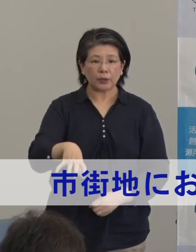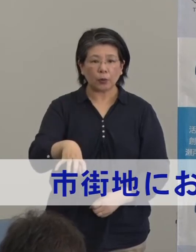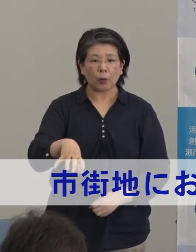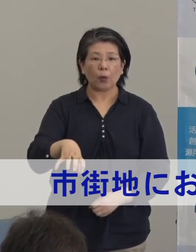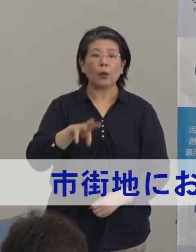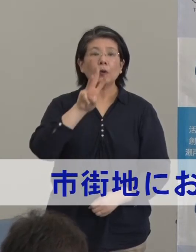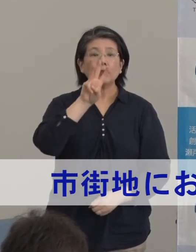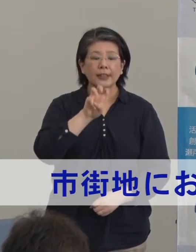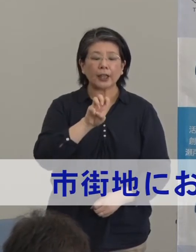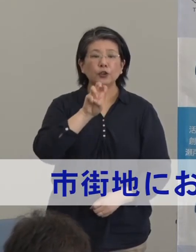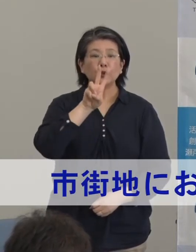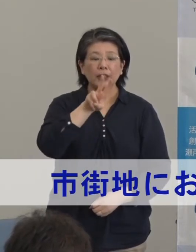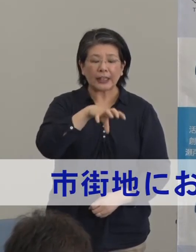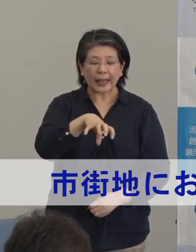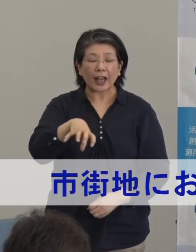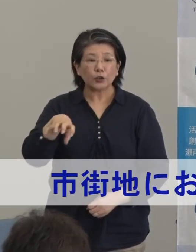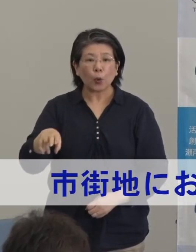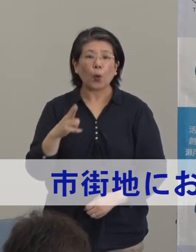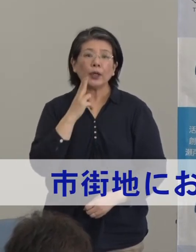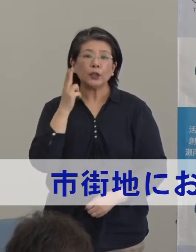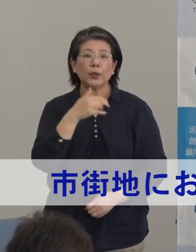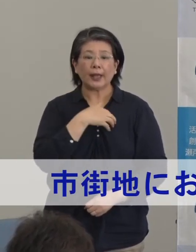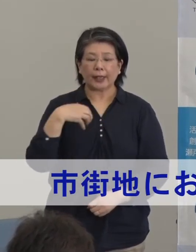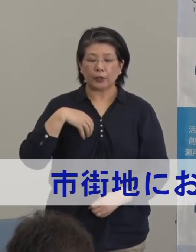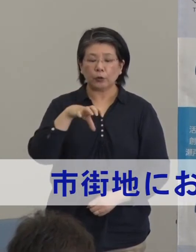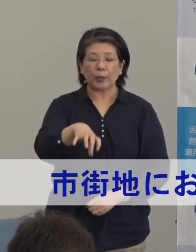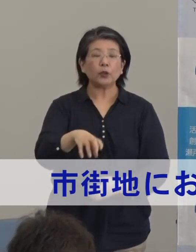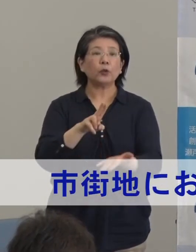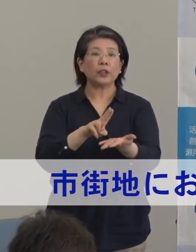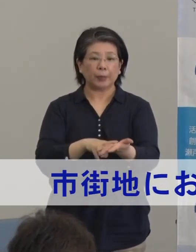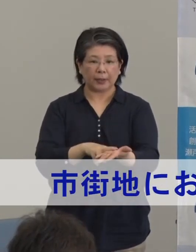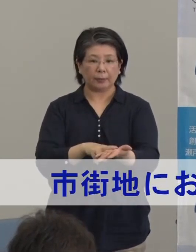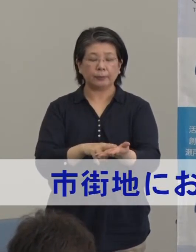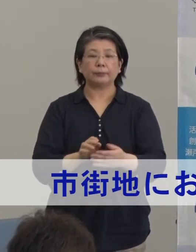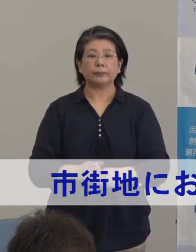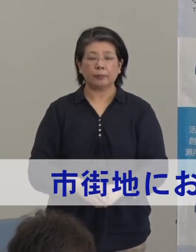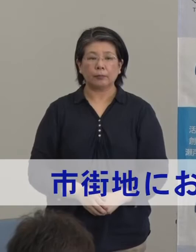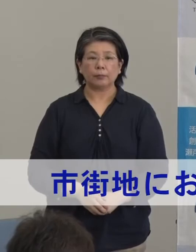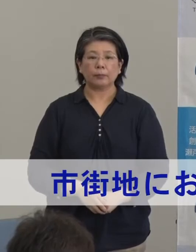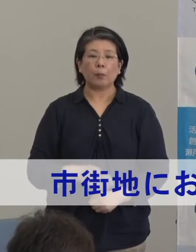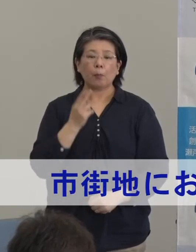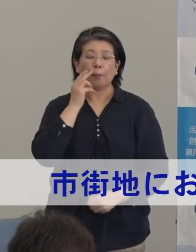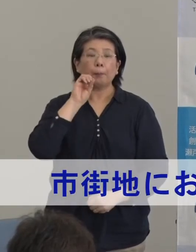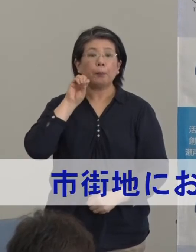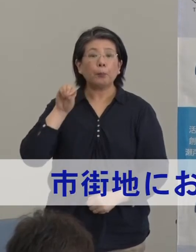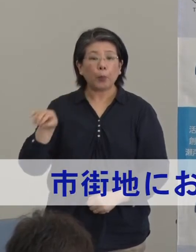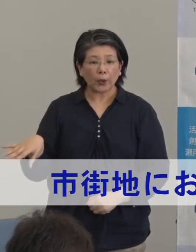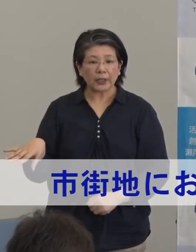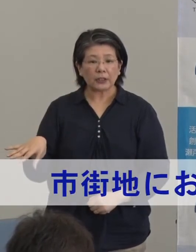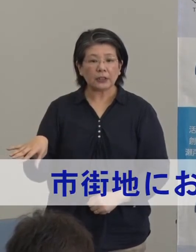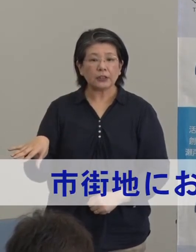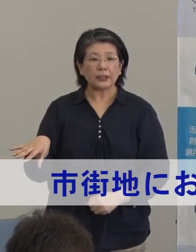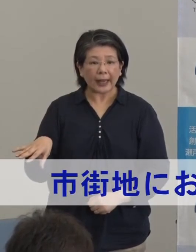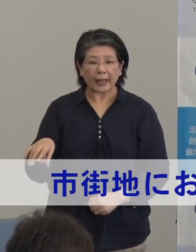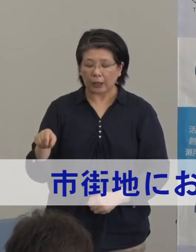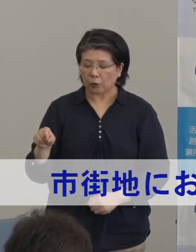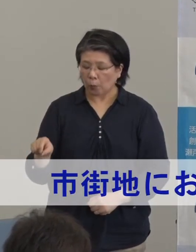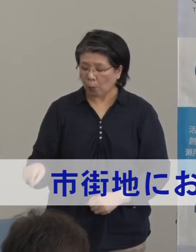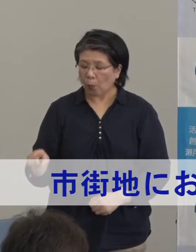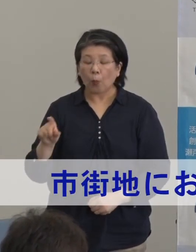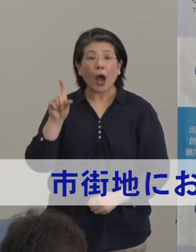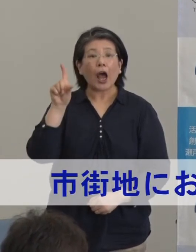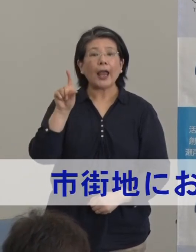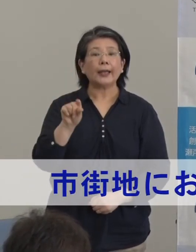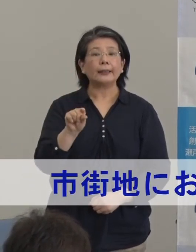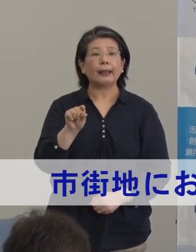を設置して喫煙場所としているところでございます。で、そういうゆえに、まあ、ポイ捨てとかですね、そういうものは減ったんですけども、逆